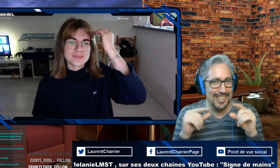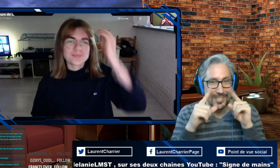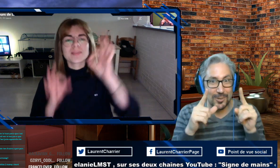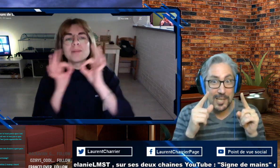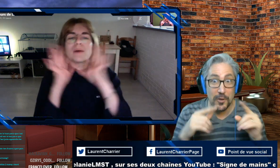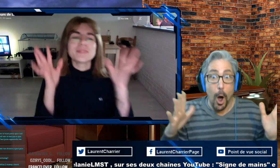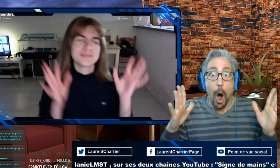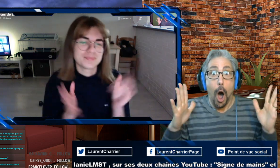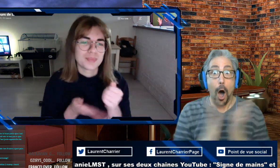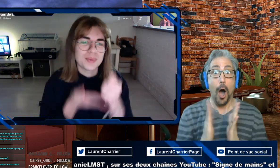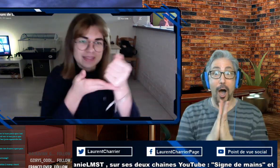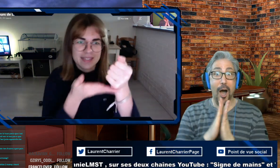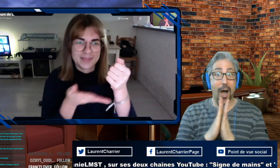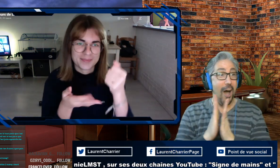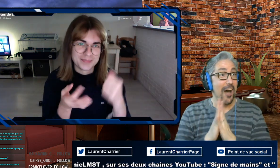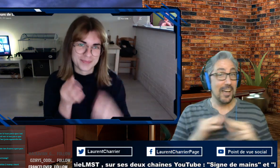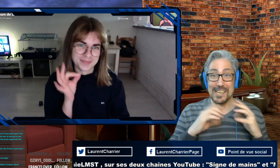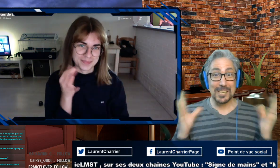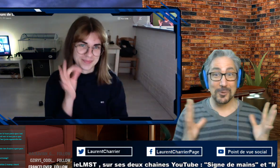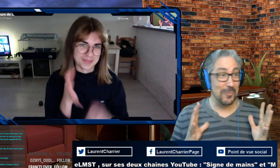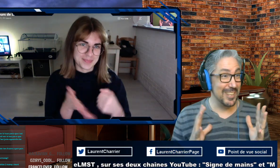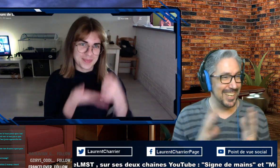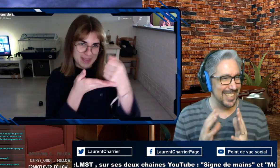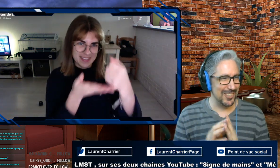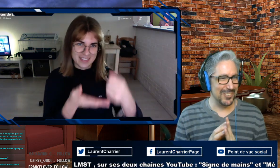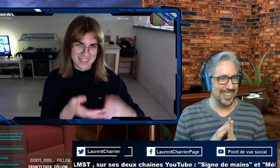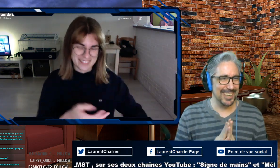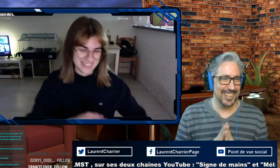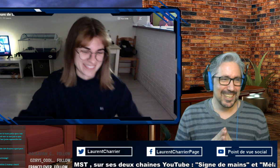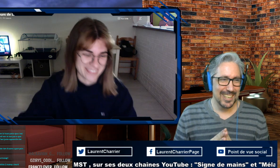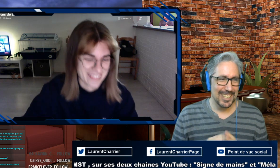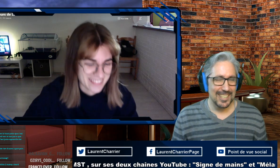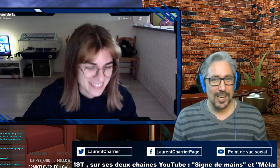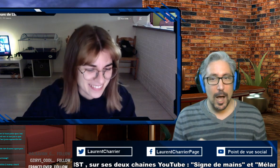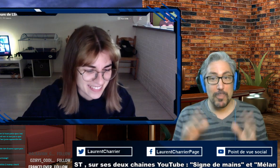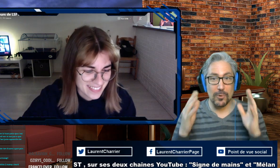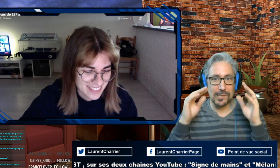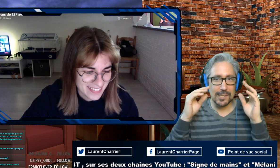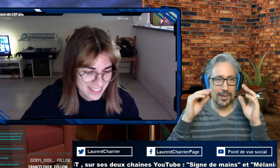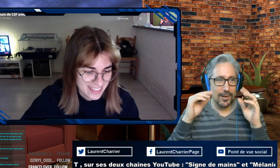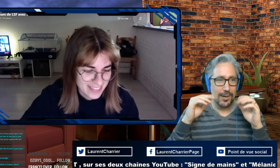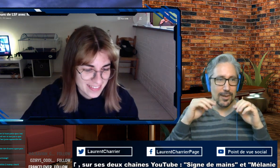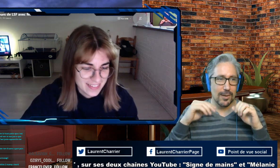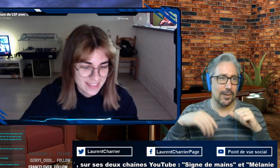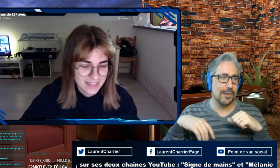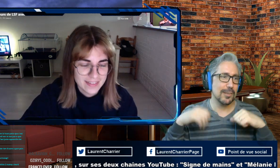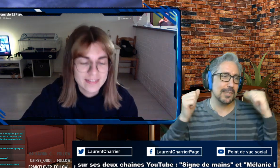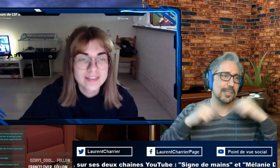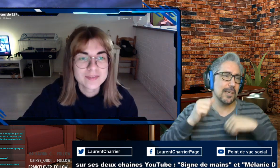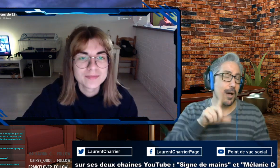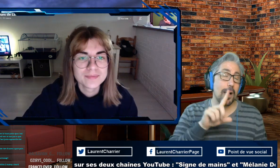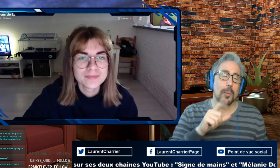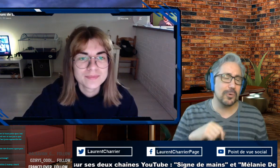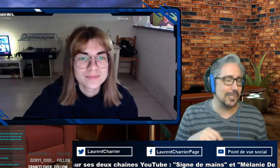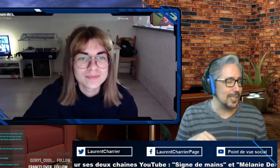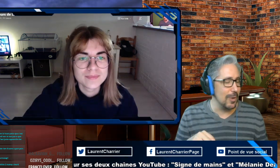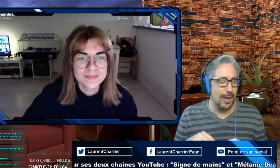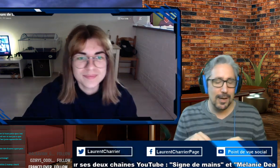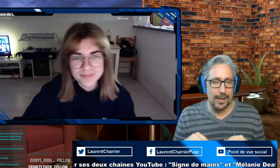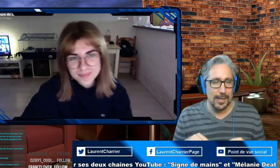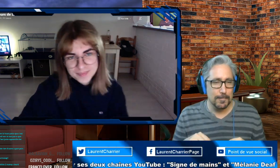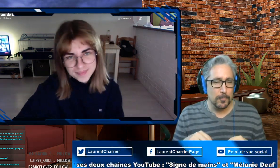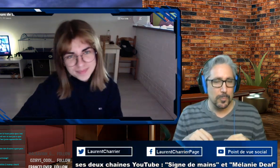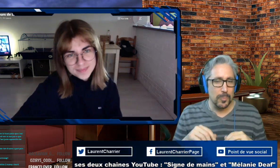Elix et je regarde. Bah, il est trop bien, il est trop bien. Genre, ah, par contre, c'est